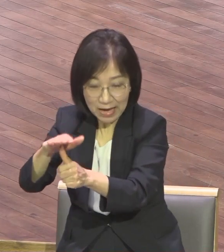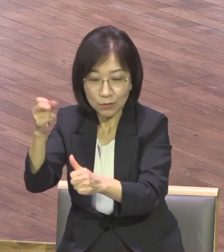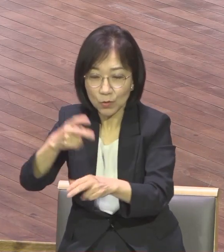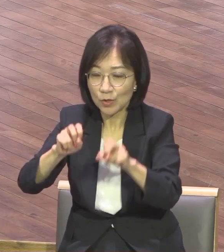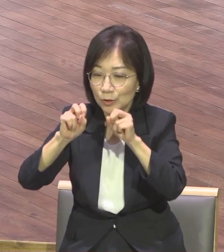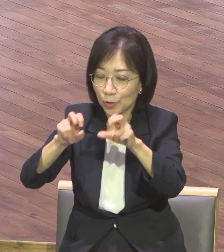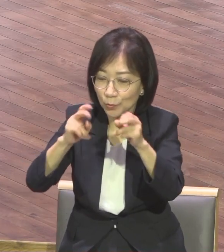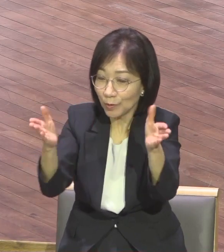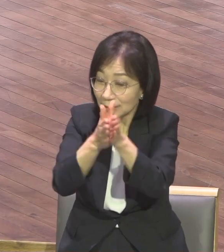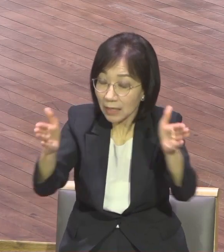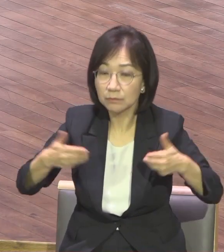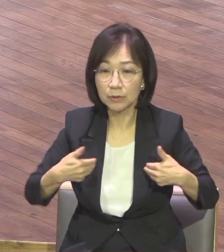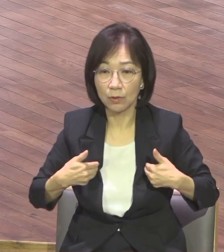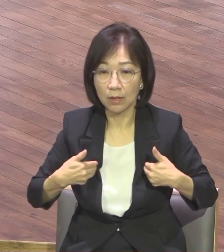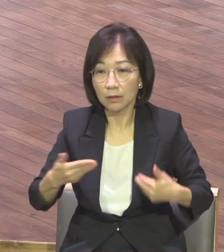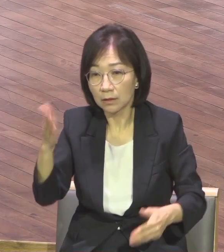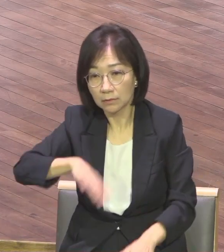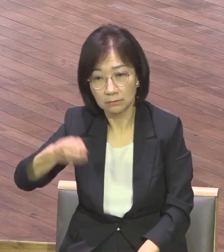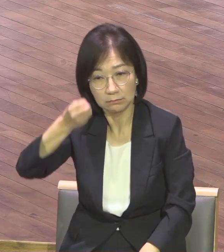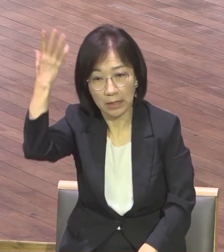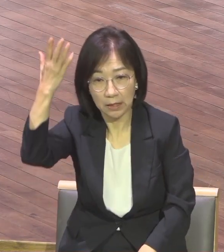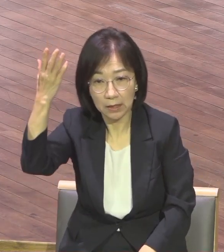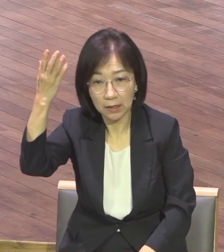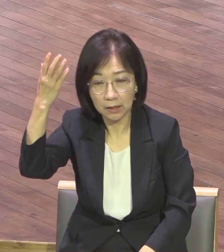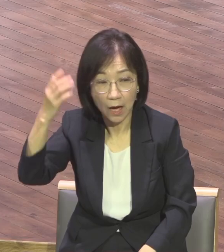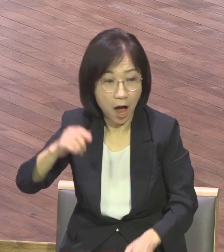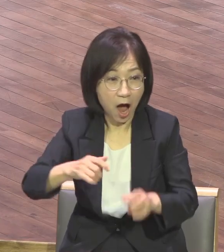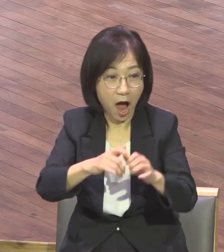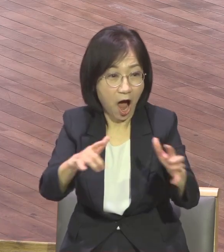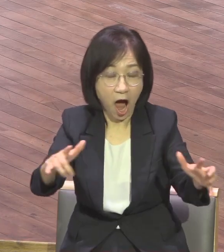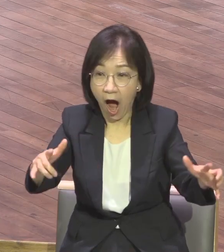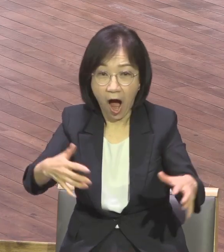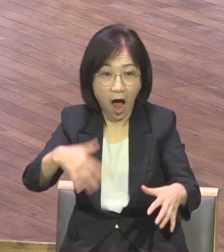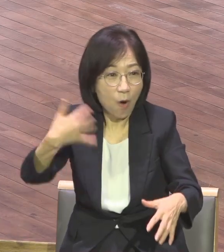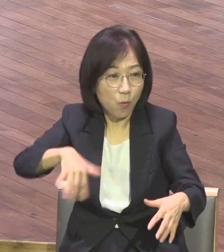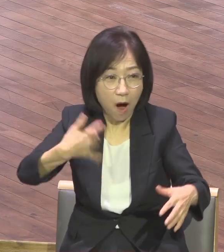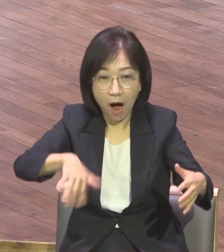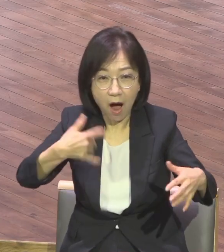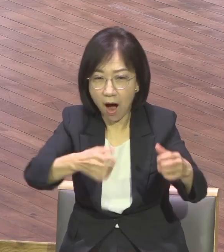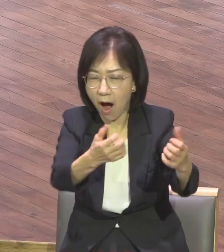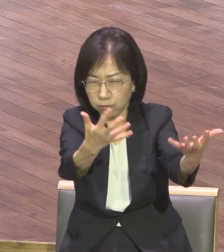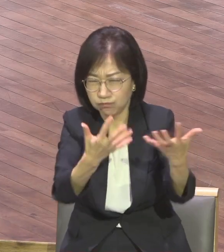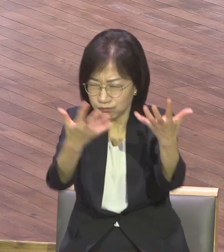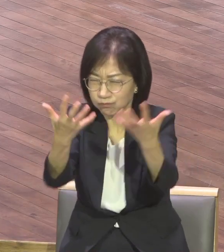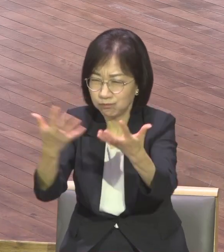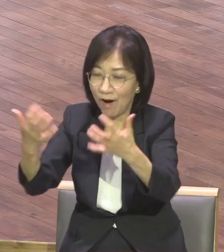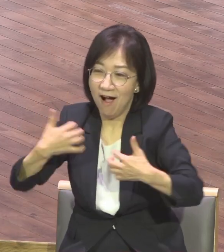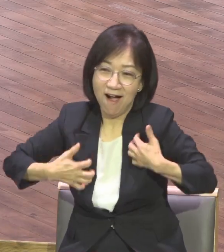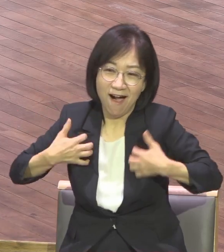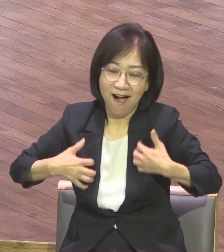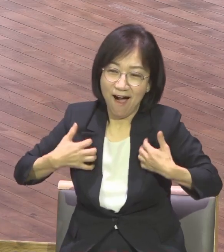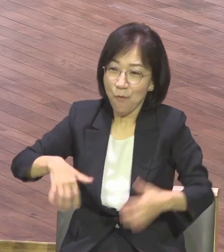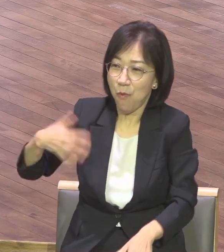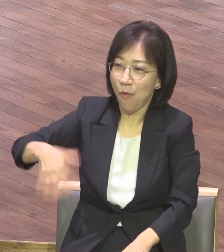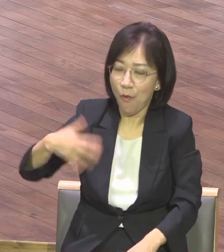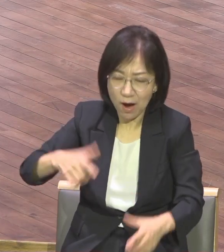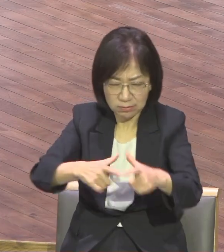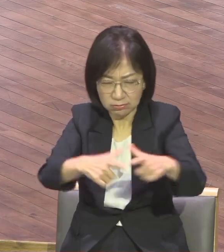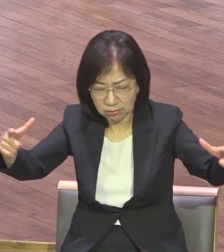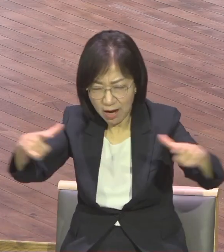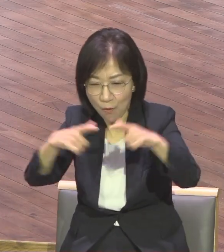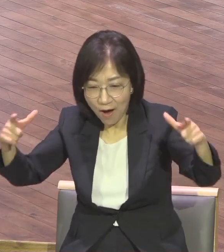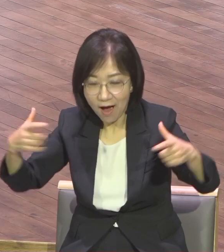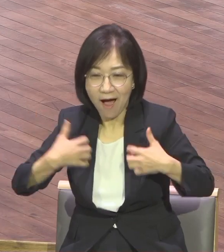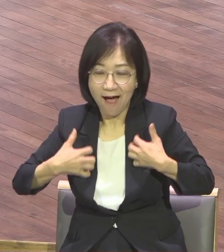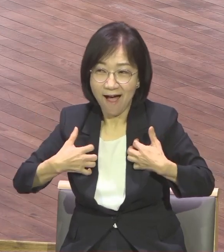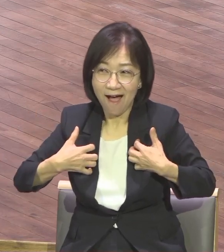선교적 도전을 시작해야 했는데 이걸 머뭇거리고 있었어요. 너무 좋으니까 교회가 너무 부흥되니까